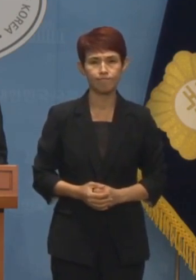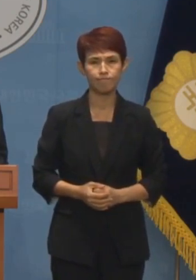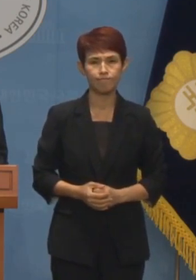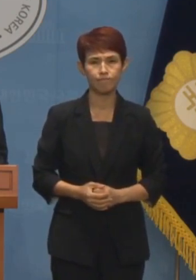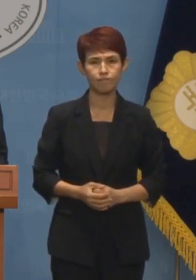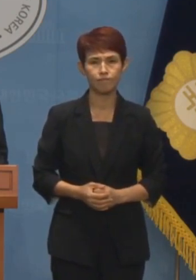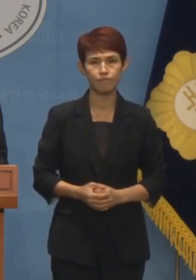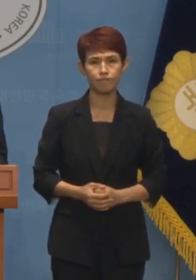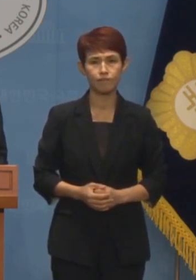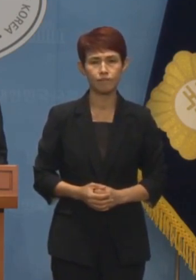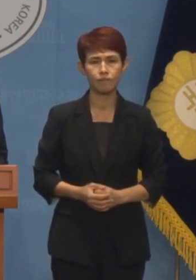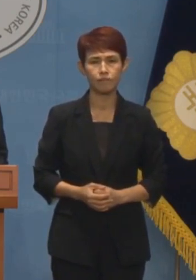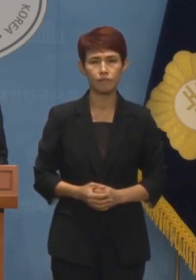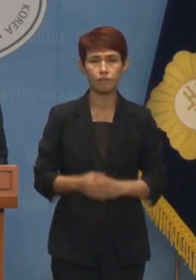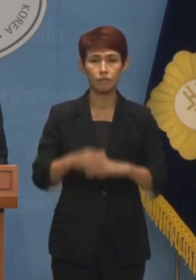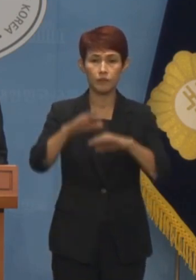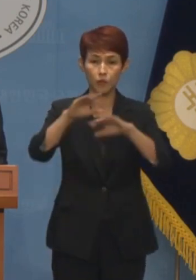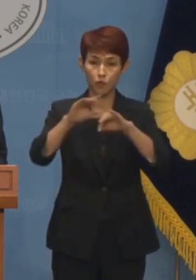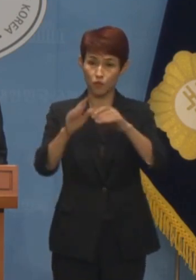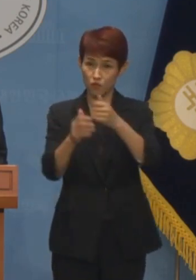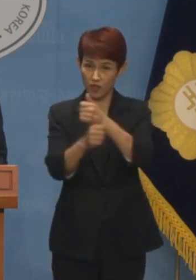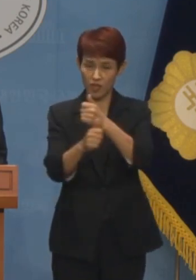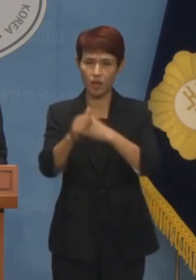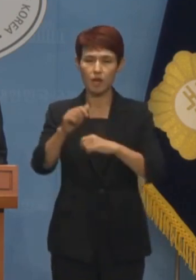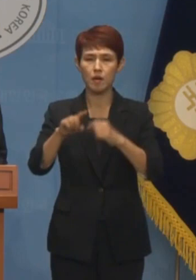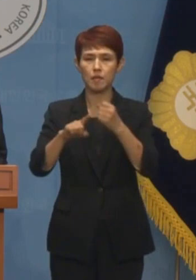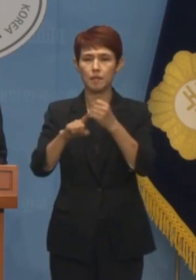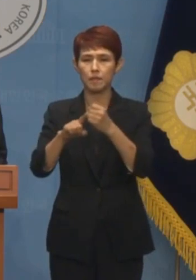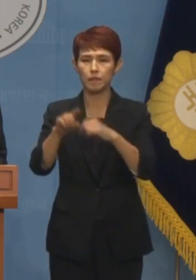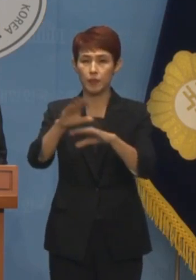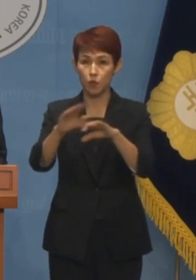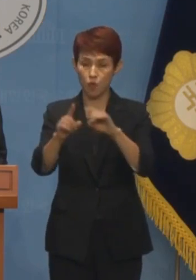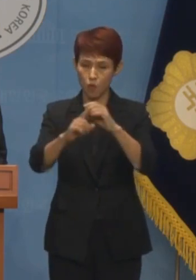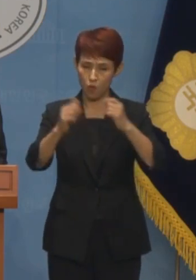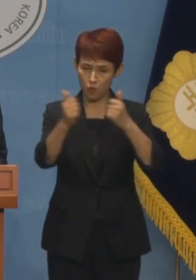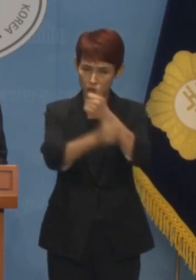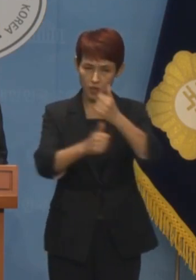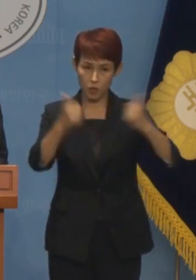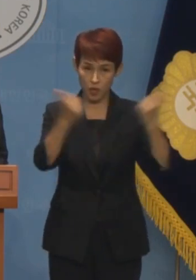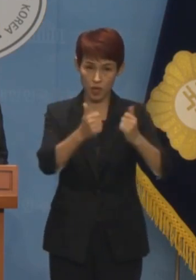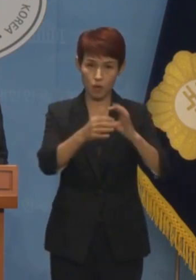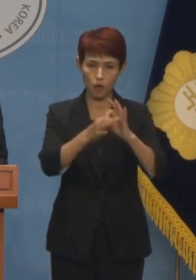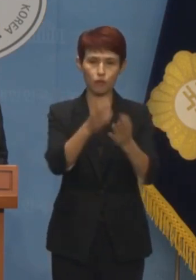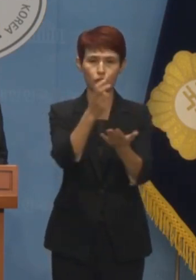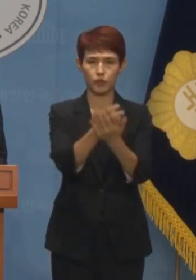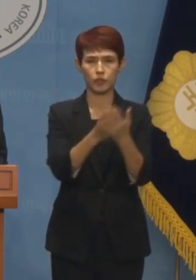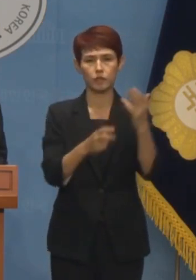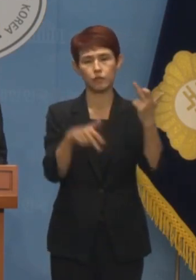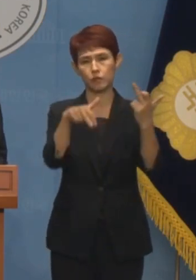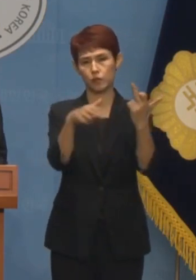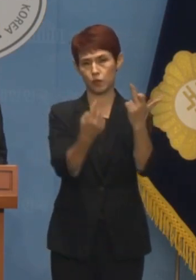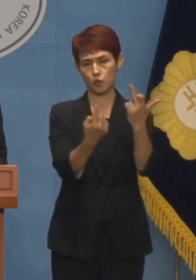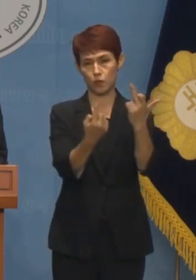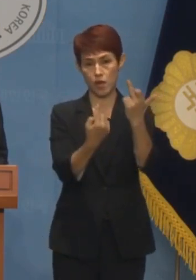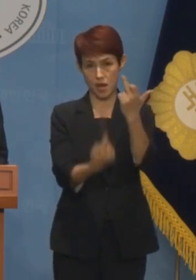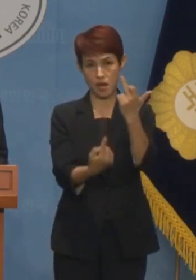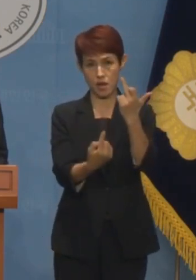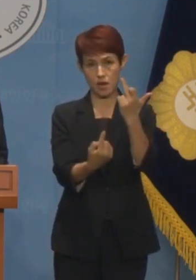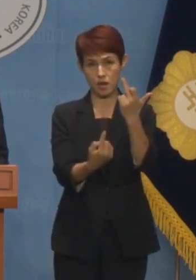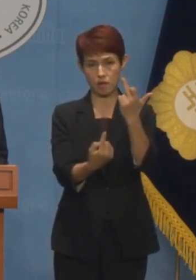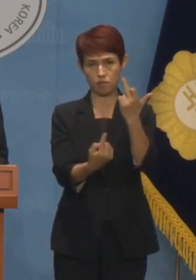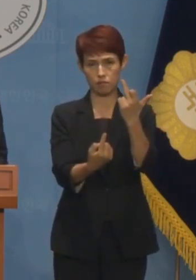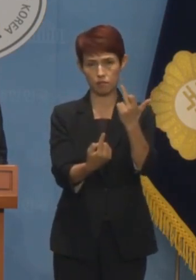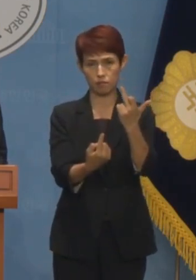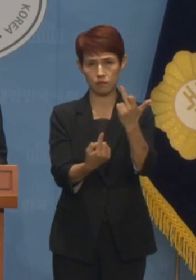않았습니다 가방 위원들은 방통이 회의 운영에 관한 규칙 제 17조 1항에 따른